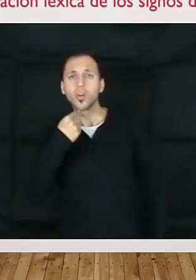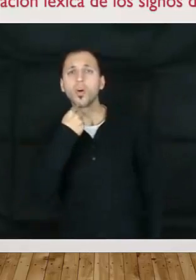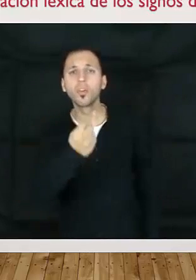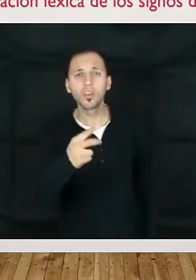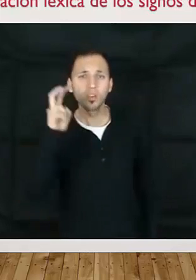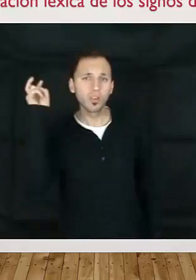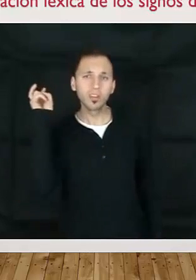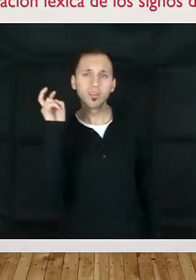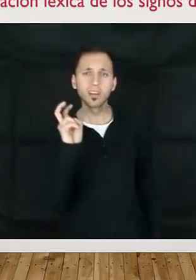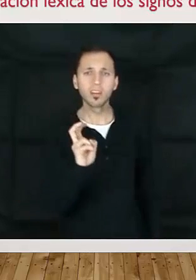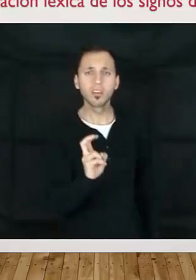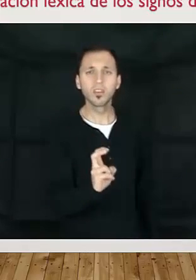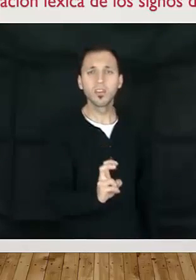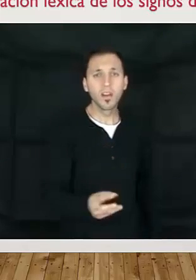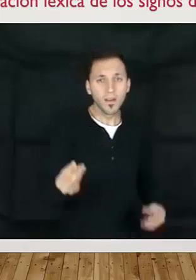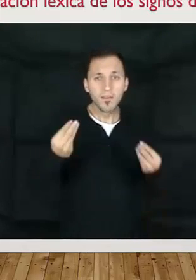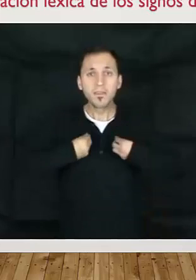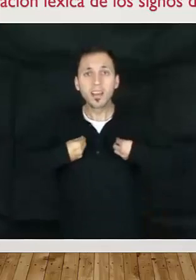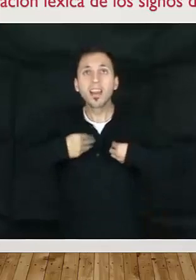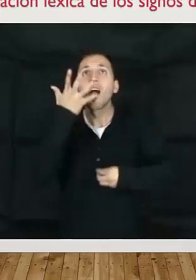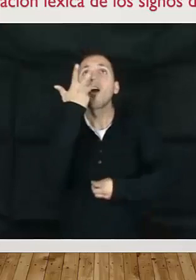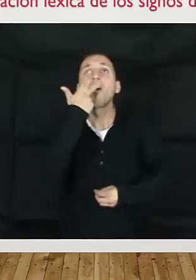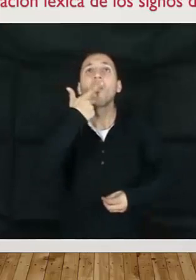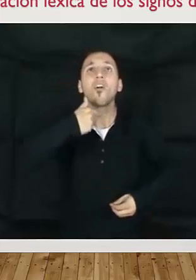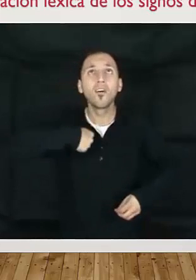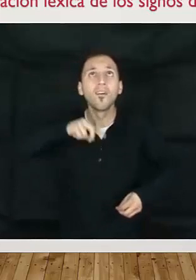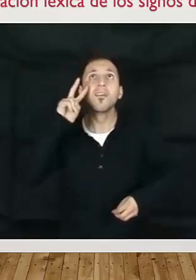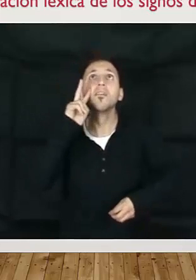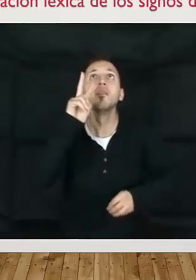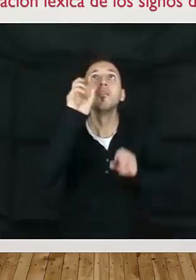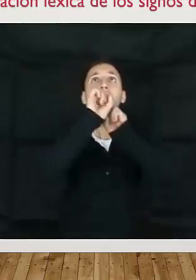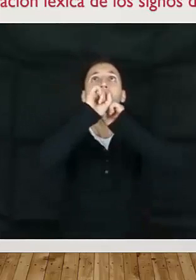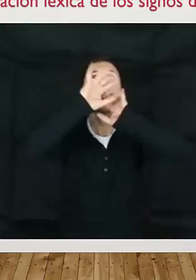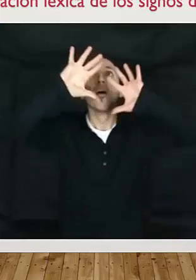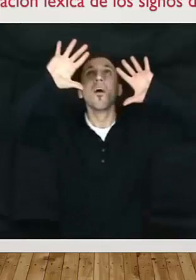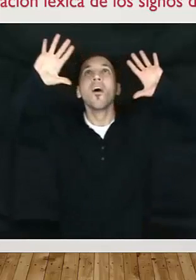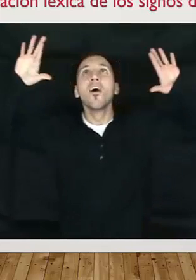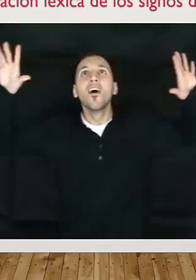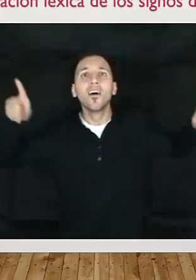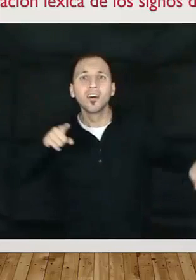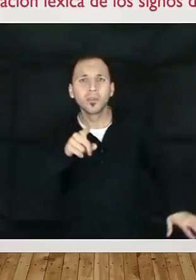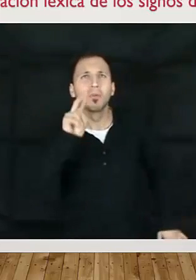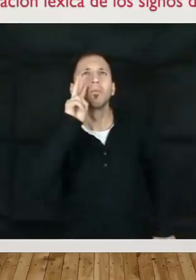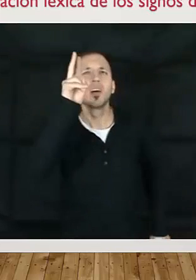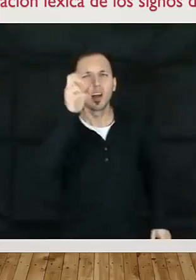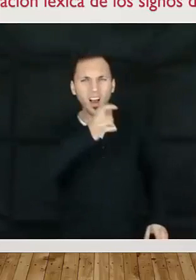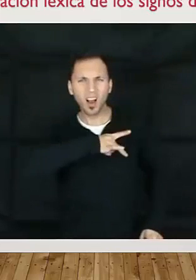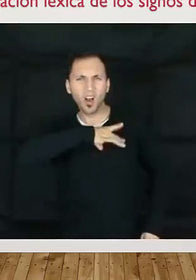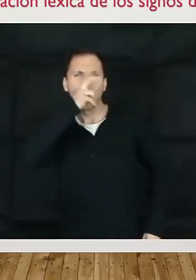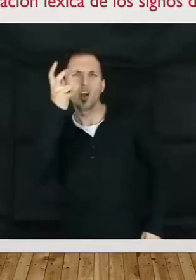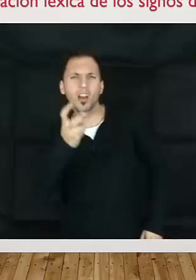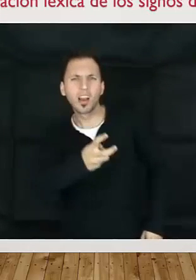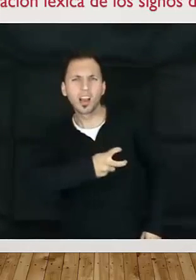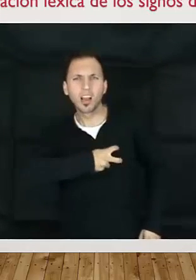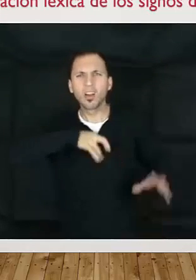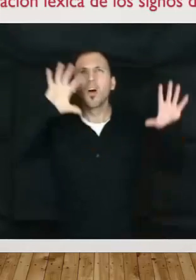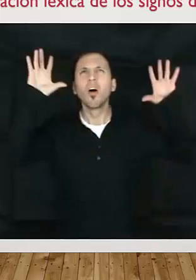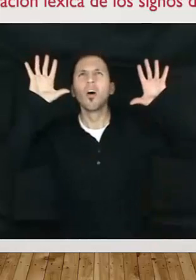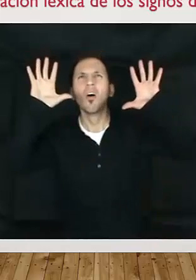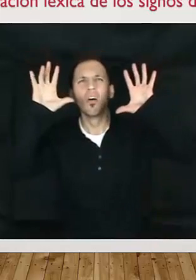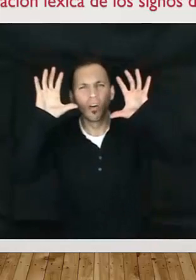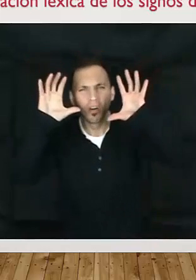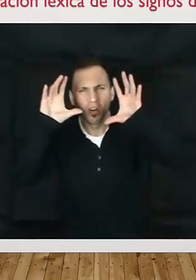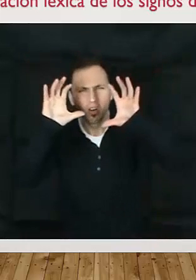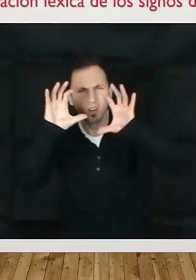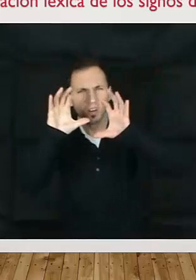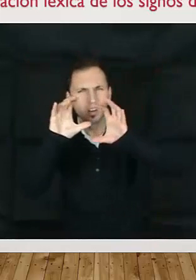contexto oracional y por lo tanto es probable que incluya procesos cognitivos más allá de los utilizados